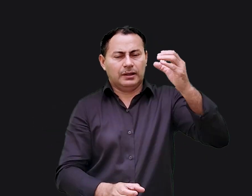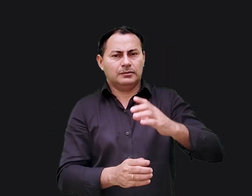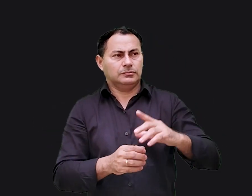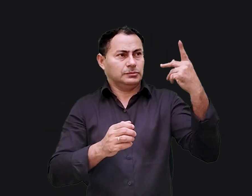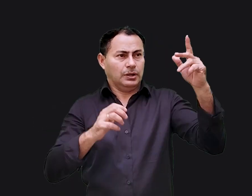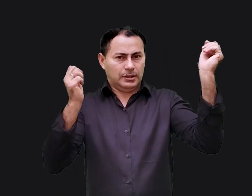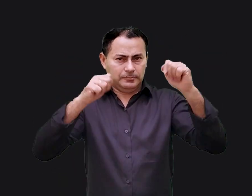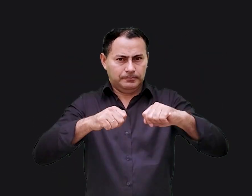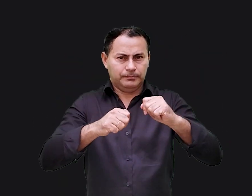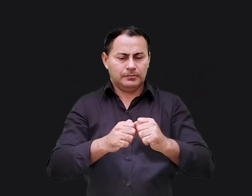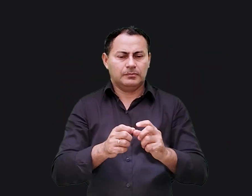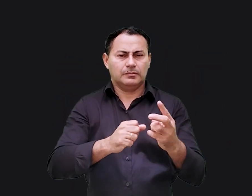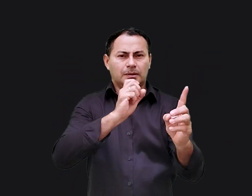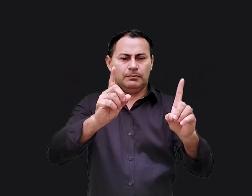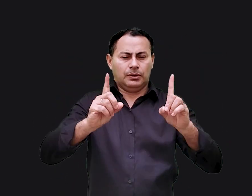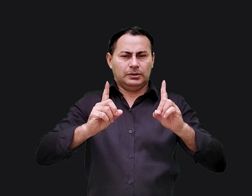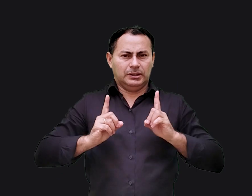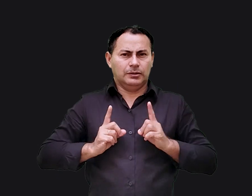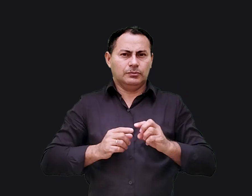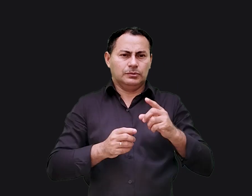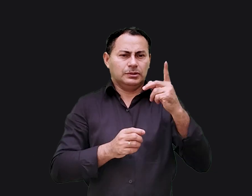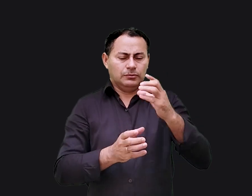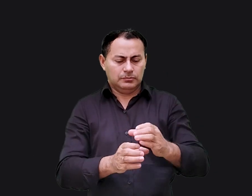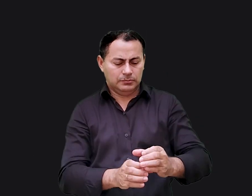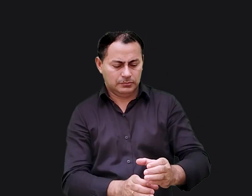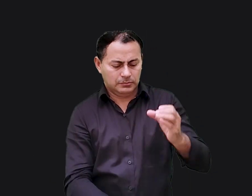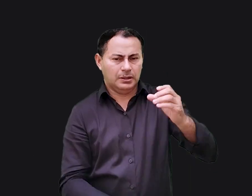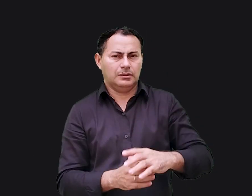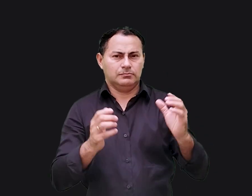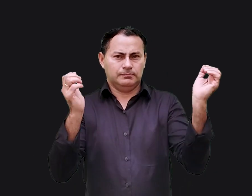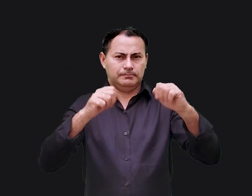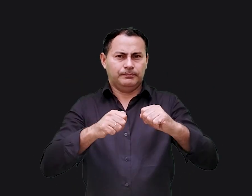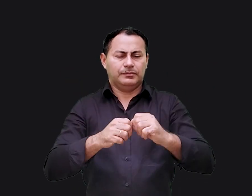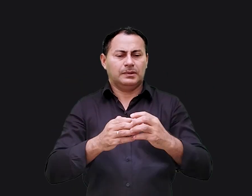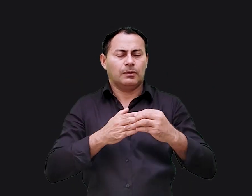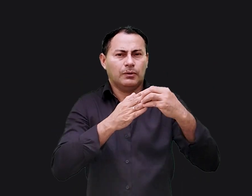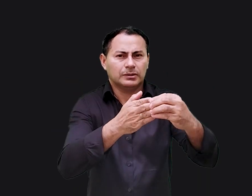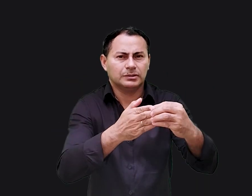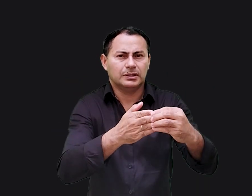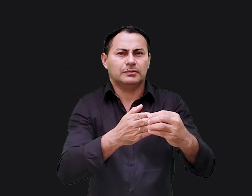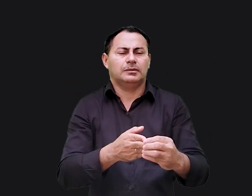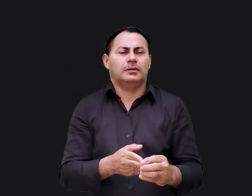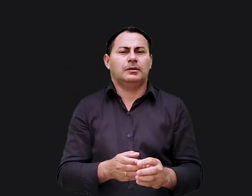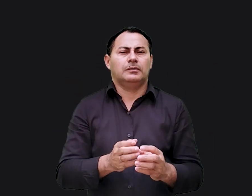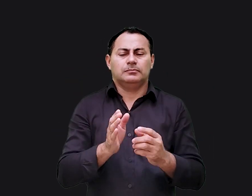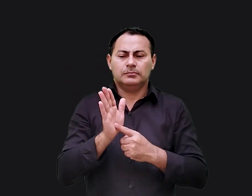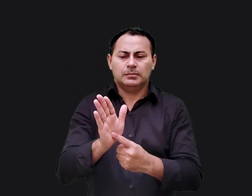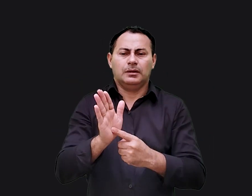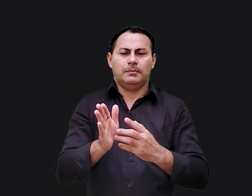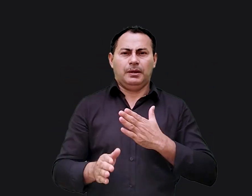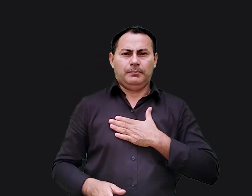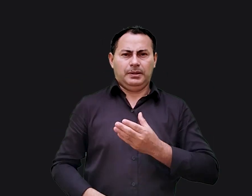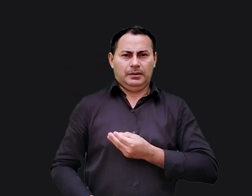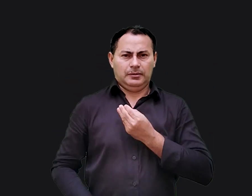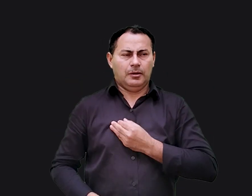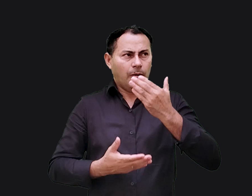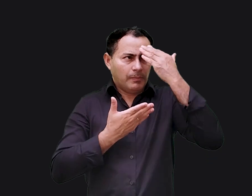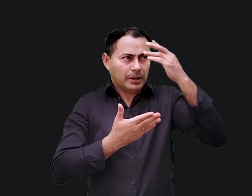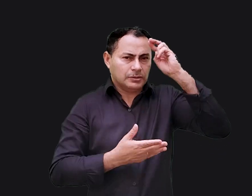vara, com sua capacidade de me proteger e o seu cajado, sua capacidade de me conduzir e prover para mim.